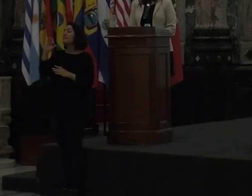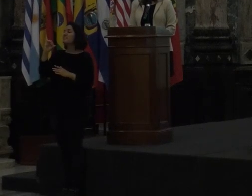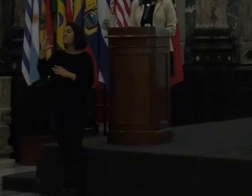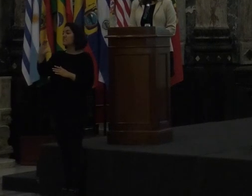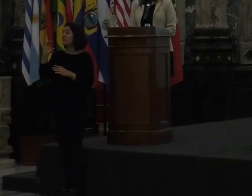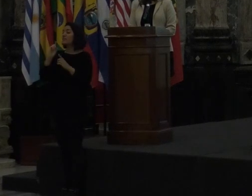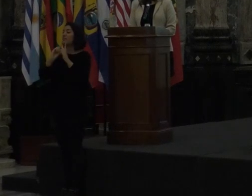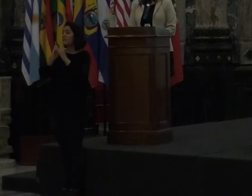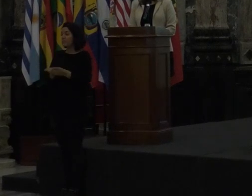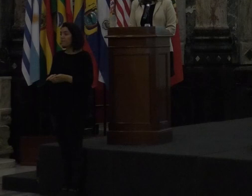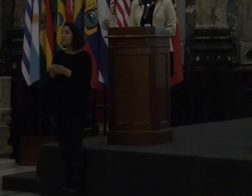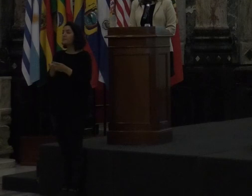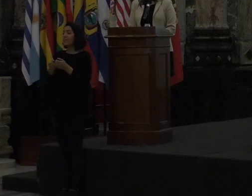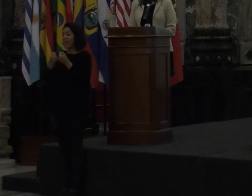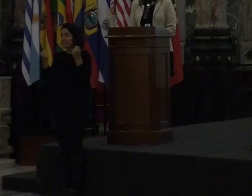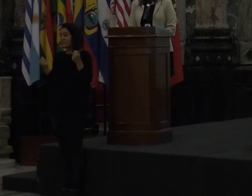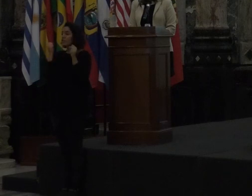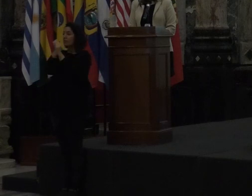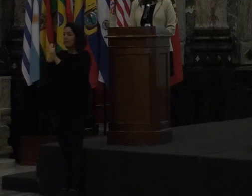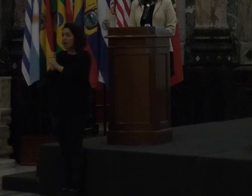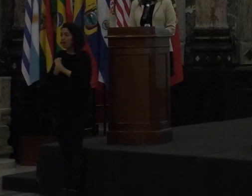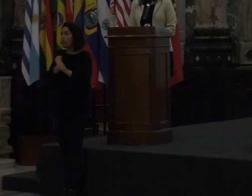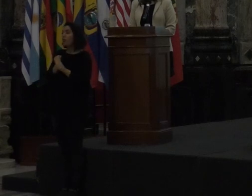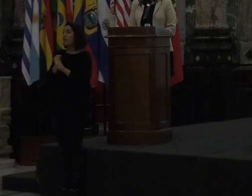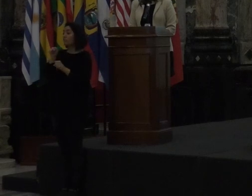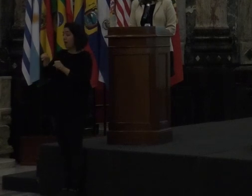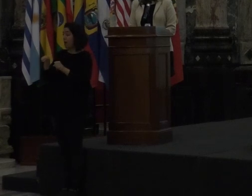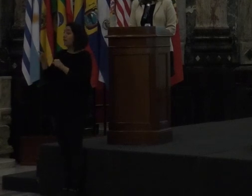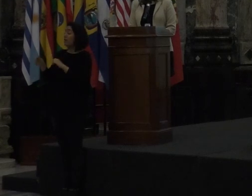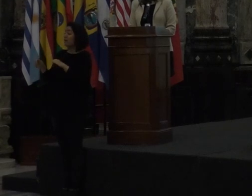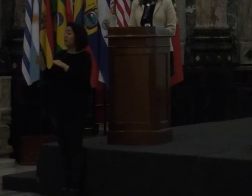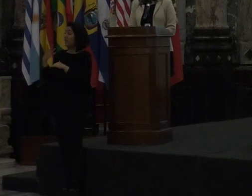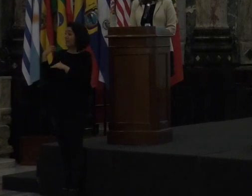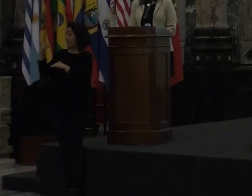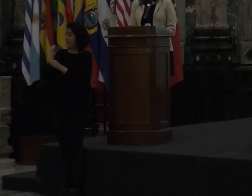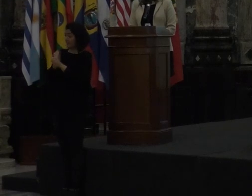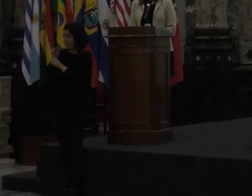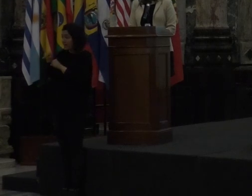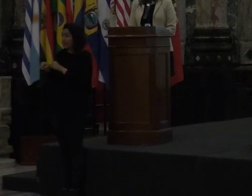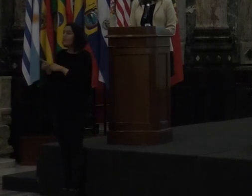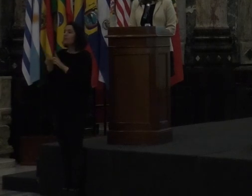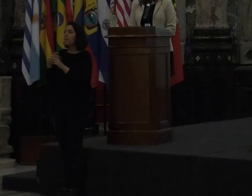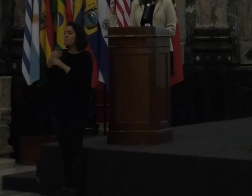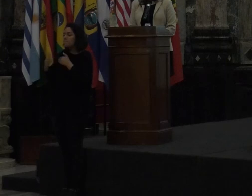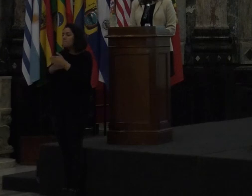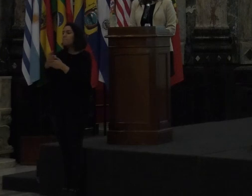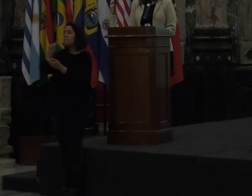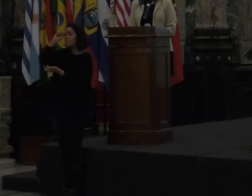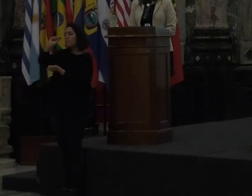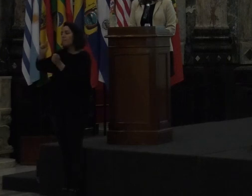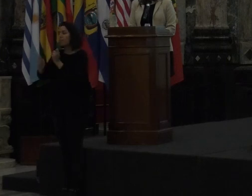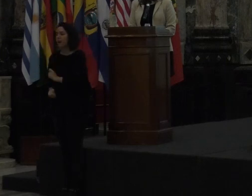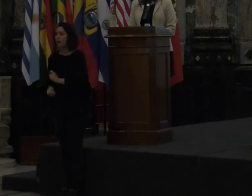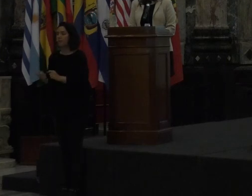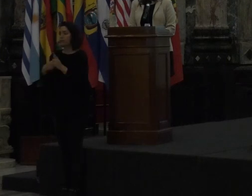Secretaría de Enseñanza y Extensión, como mencionaba la decana, y desde ahí también poder avanzar y transformarse a sí mismo. No hay